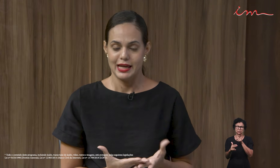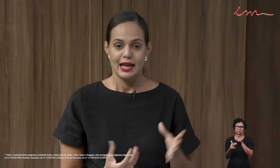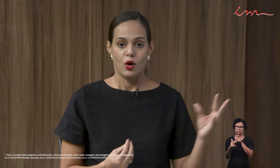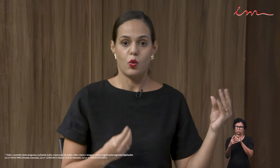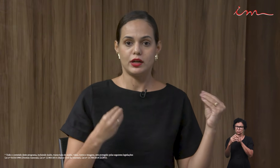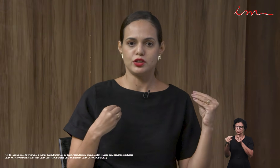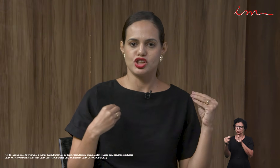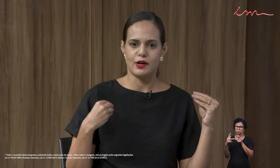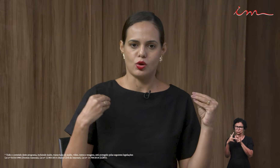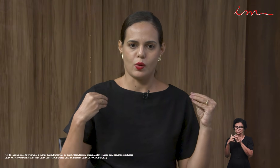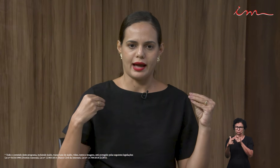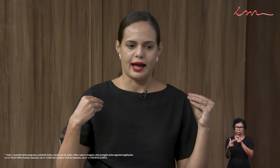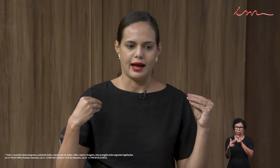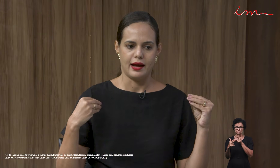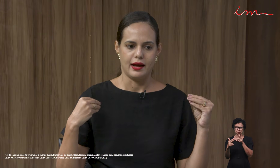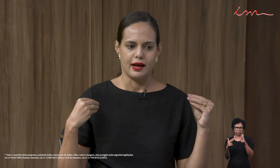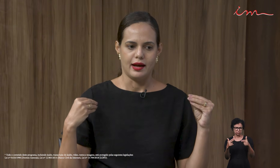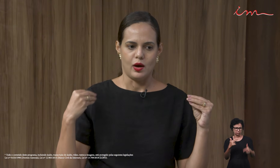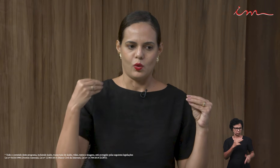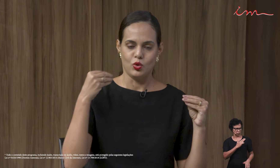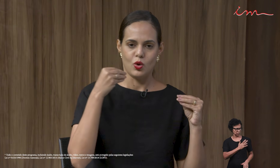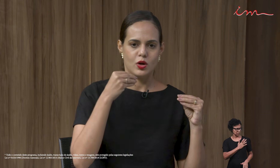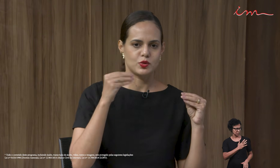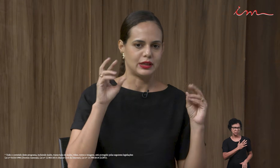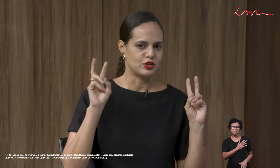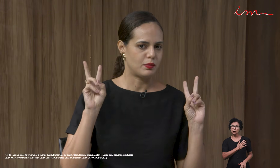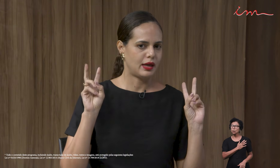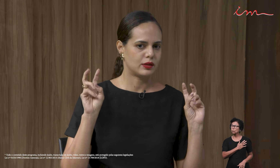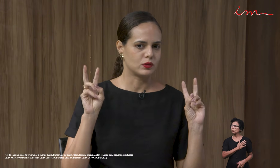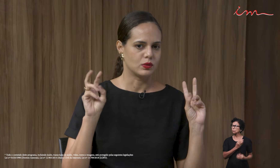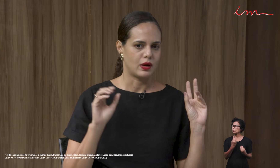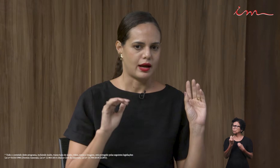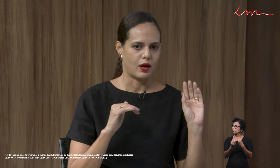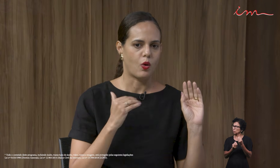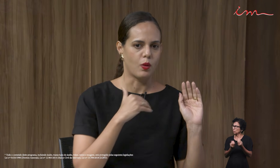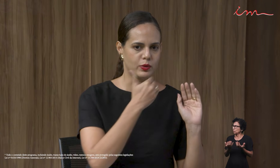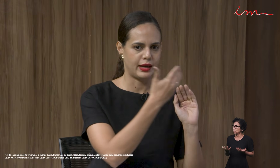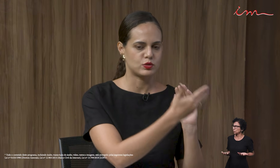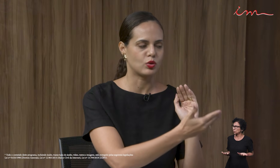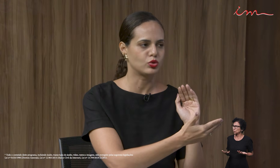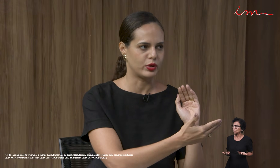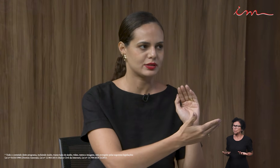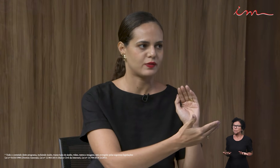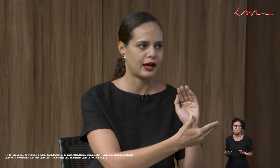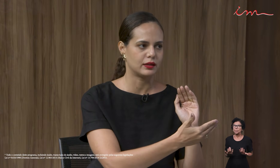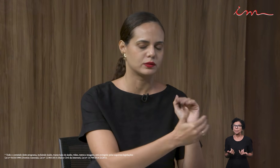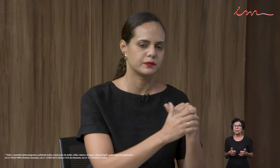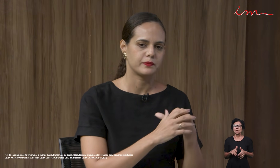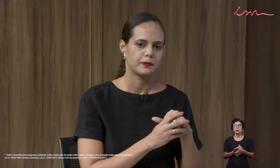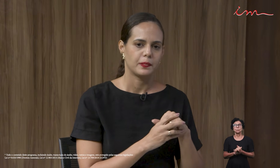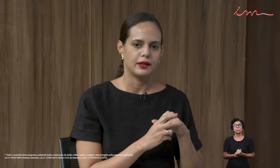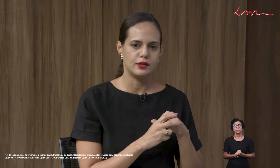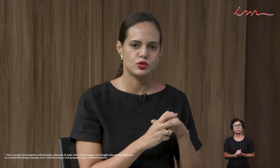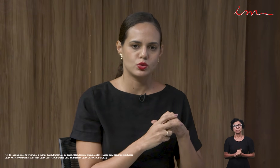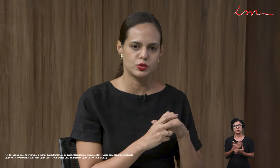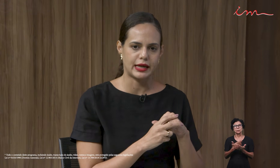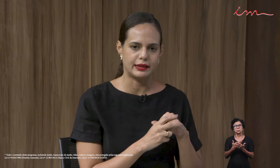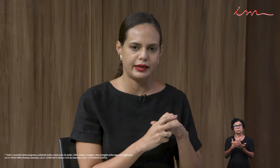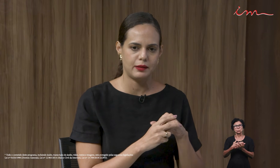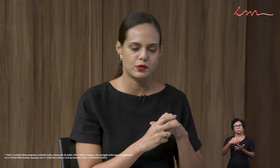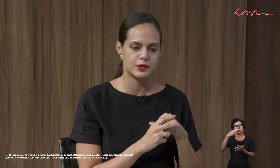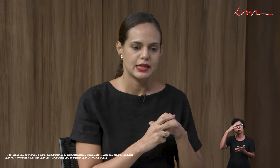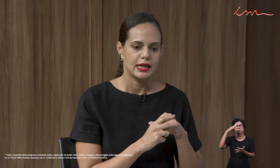surdo? Quando a gente vai colocar o nosso entendimento, como, né, os autores falam, em